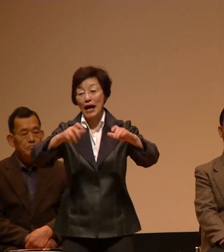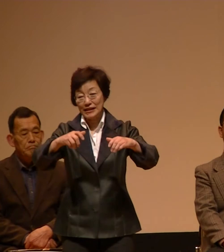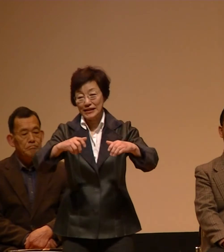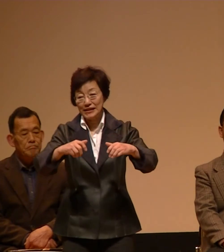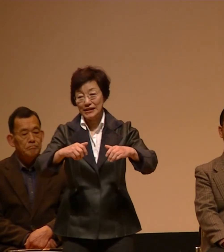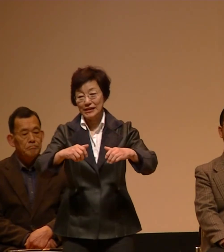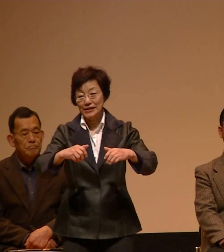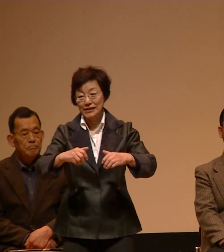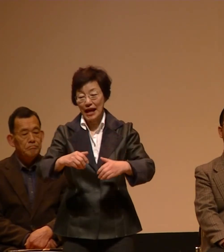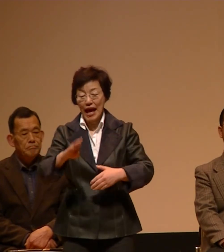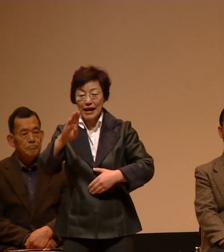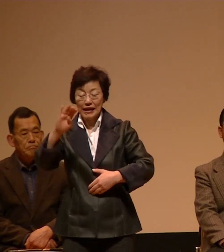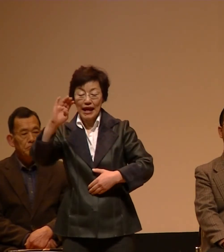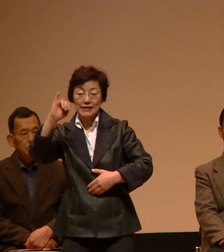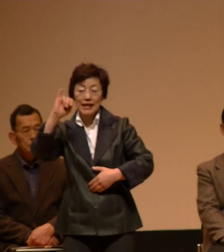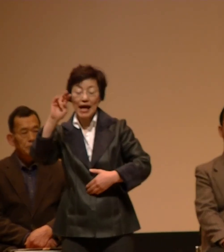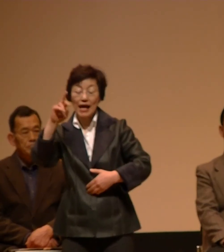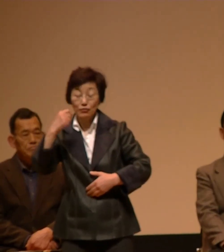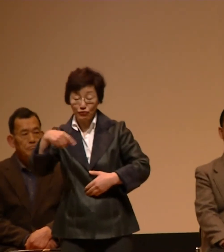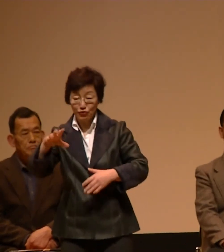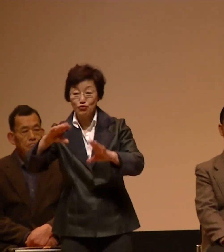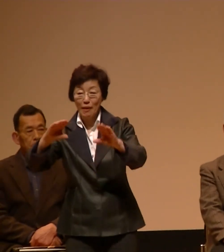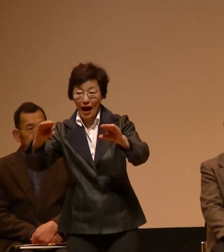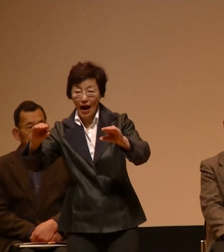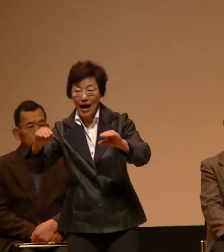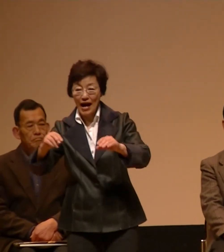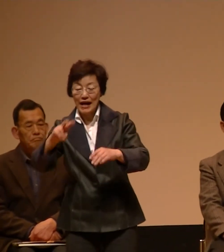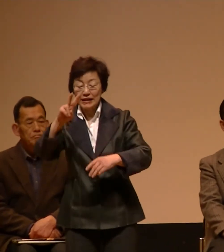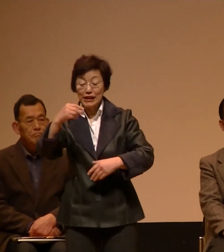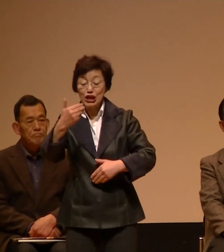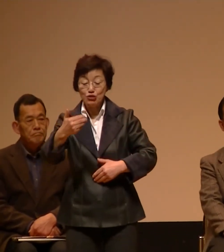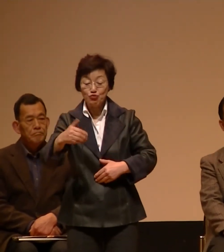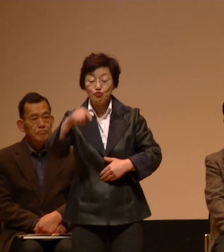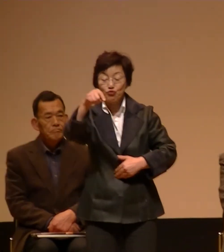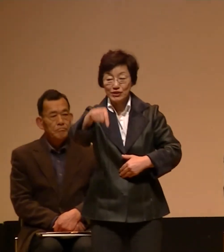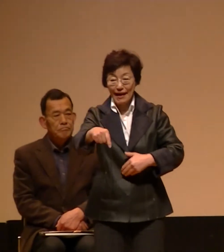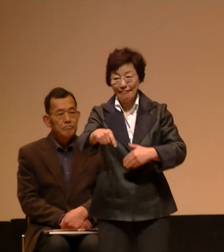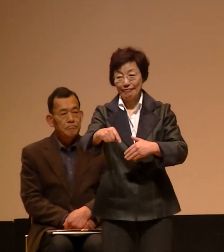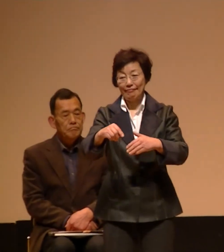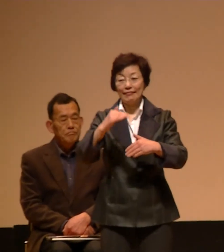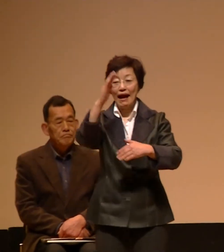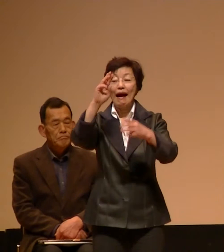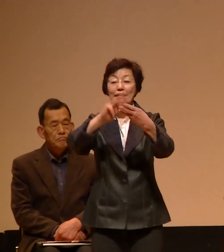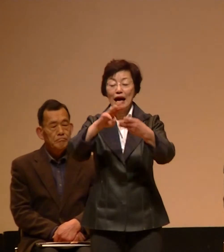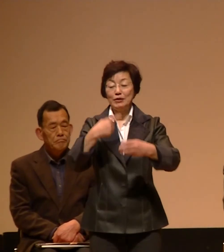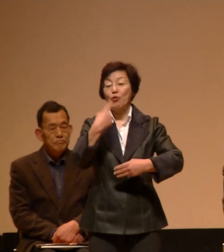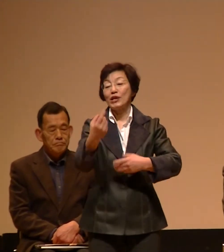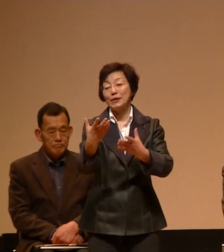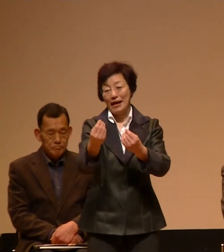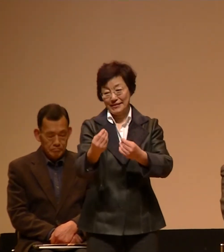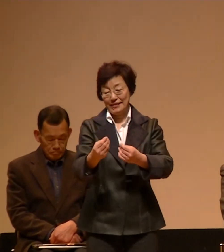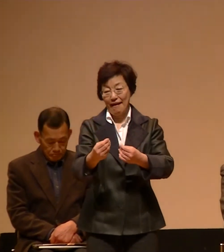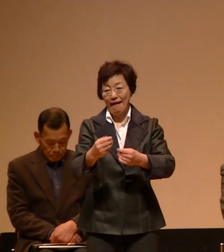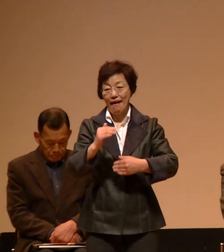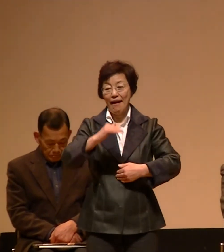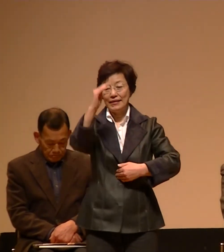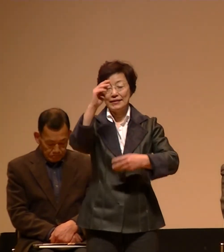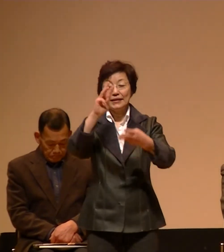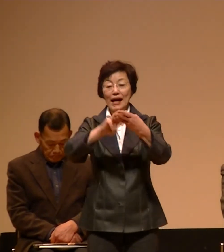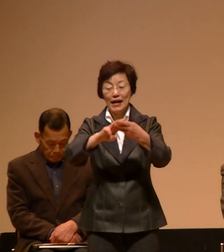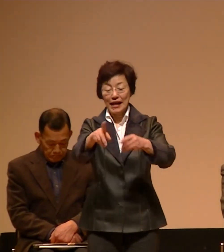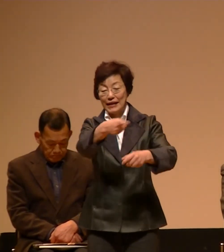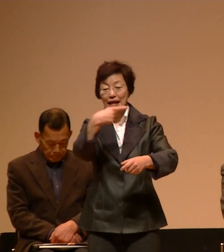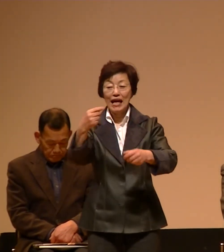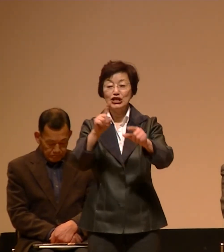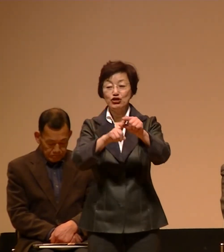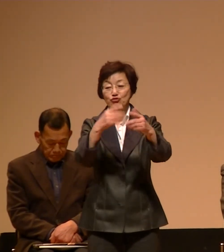と入って陸前高田に入りました。陸前高田では高田第一中学校の避難所へ支